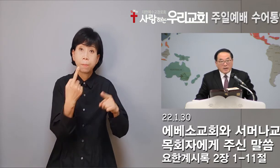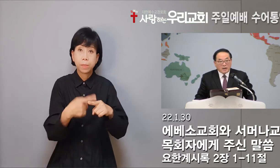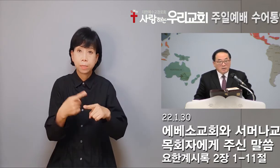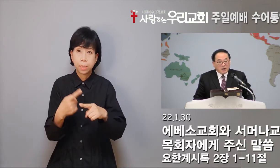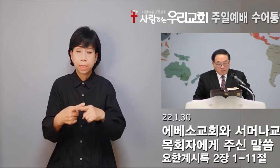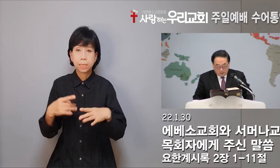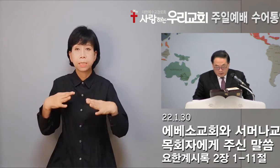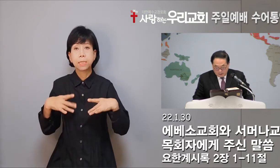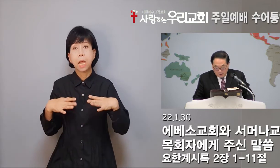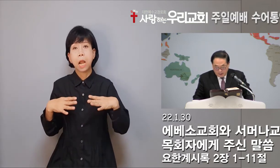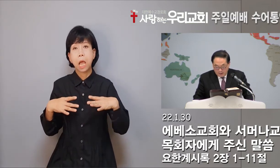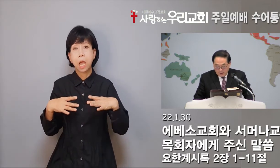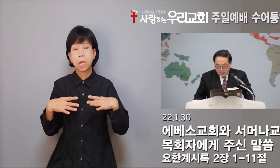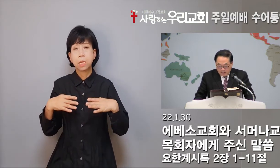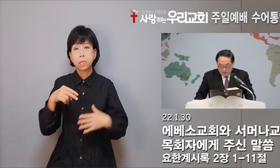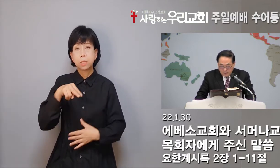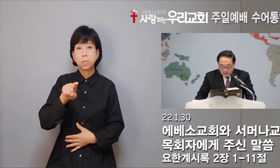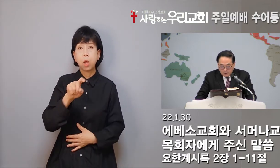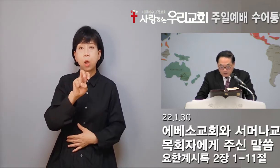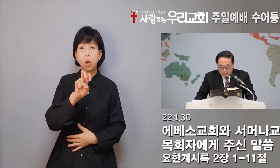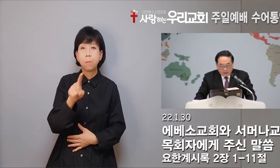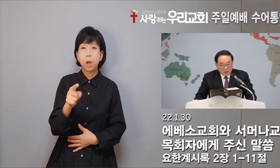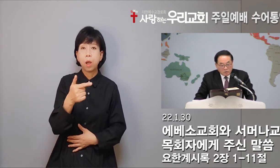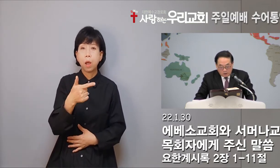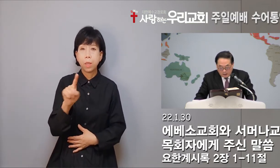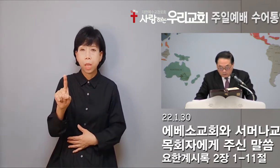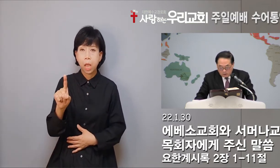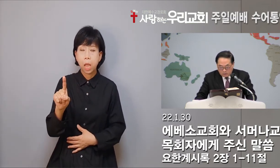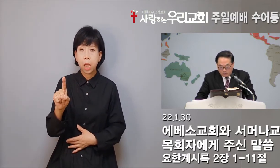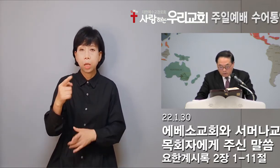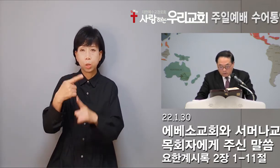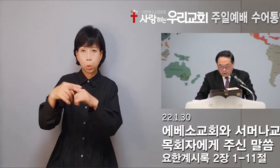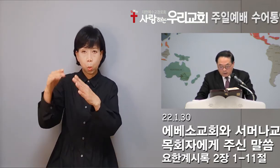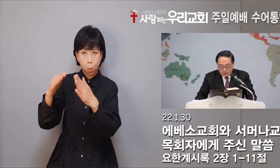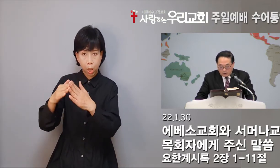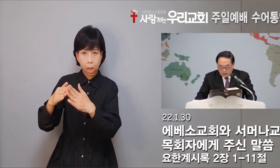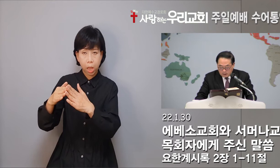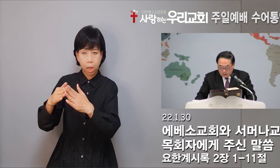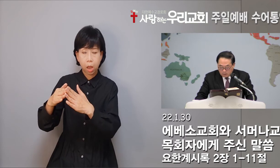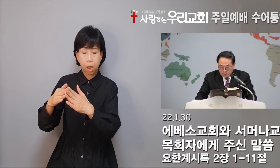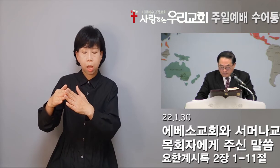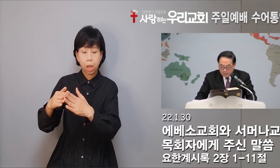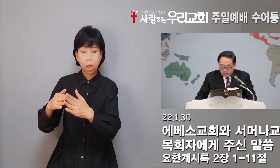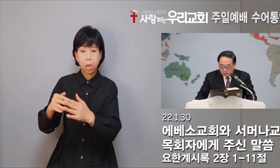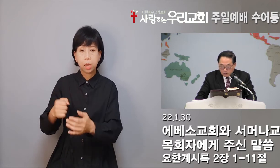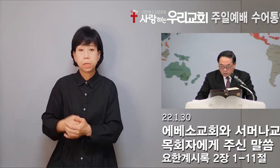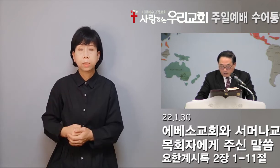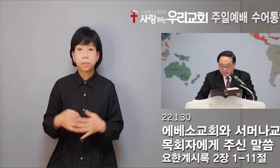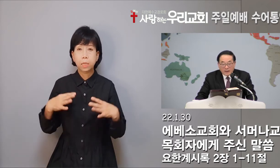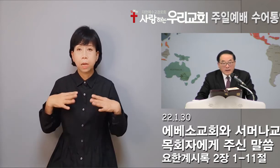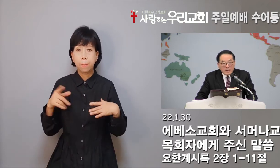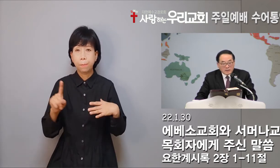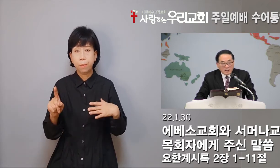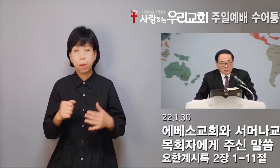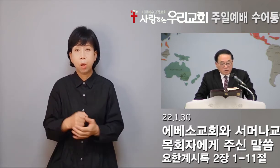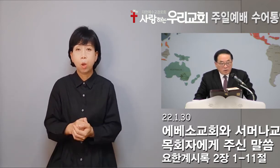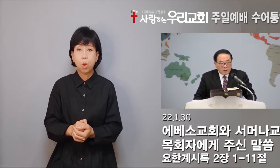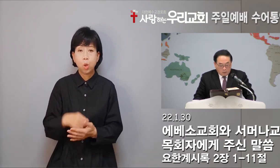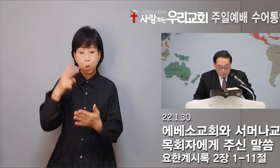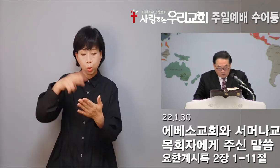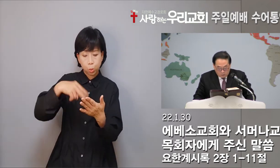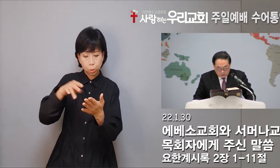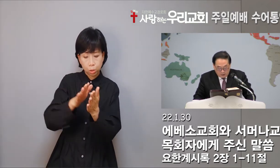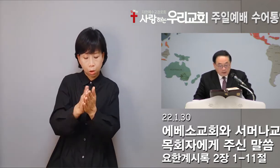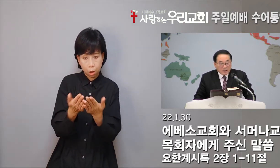서문화는 자랑할 만한 것이 있는데 자치권을 갖고 있었고 커다란 경기장과 또 도서관, 아시아의